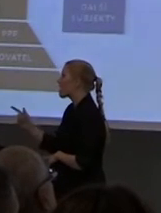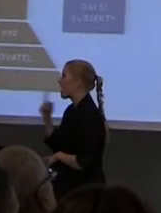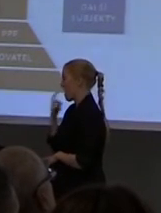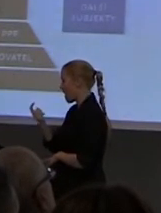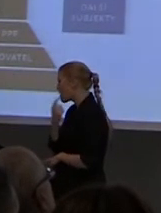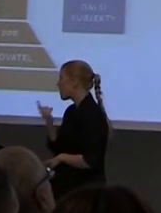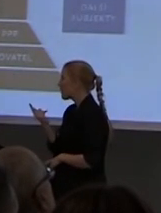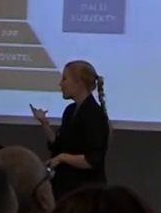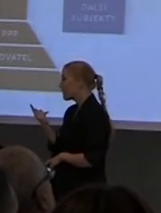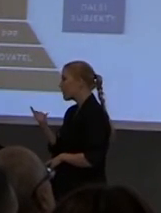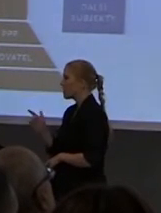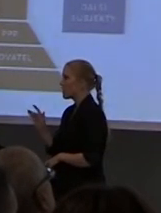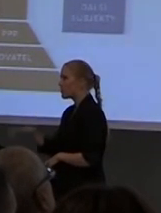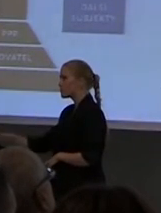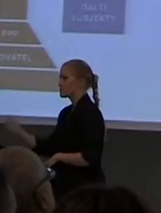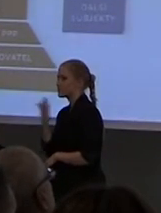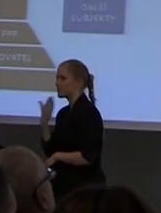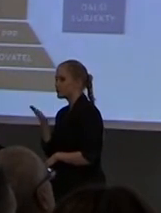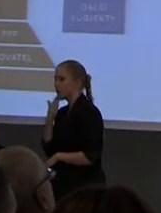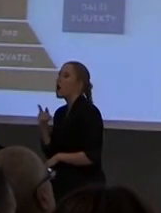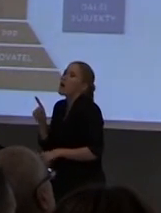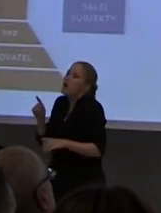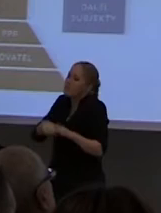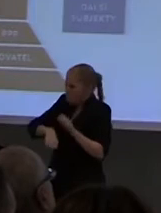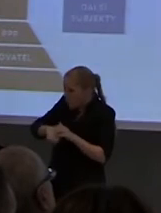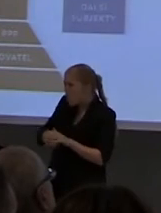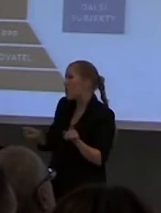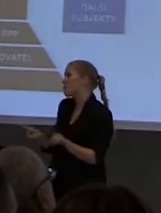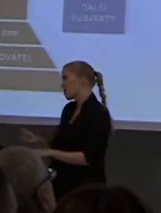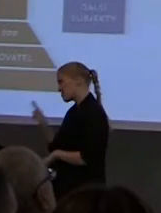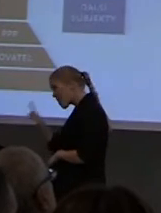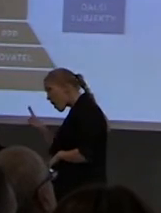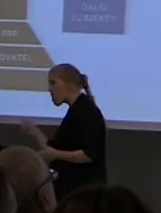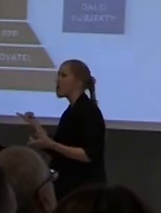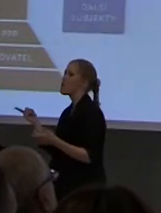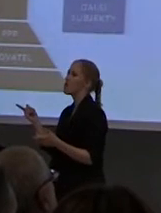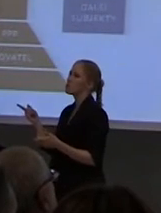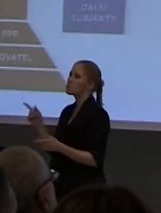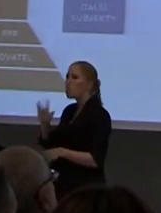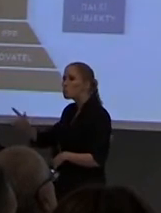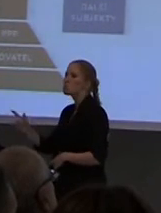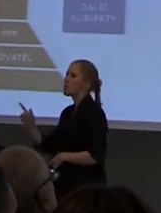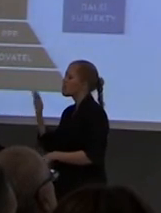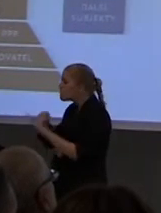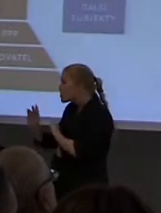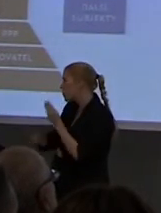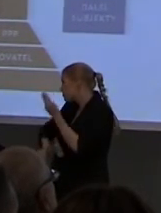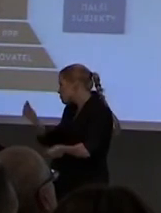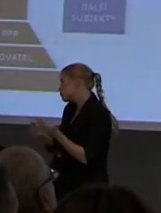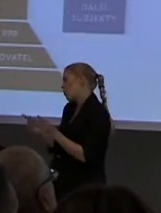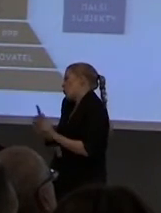A pak teda kromě fotbalu chodím do skauta a pak různě hraju videohry a